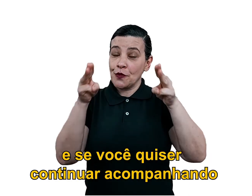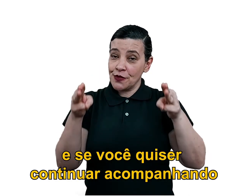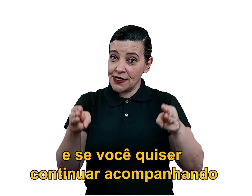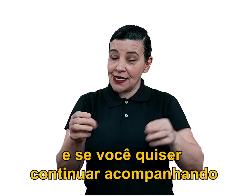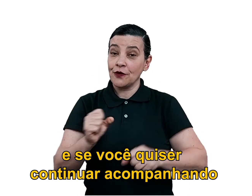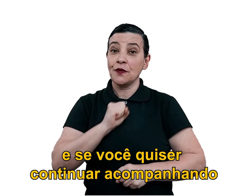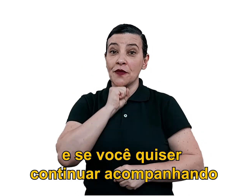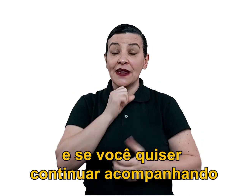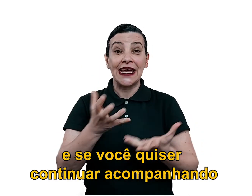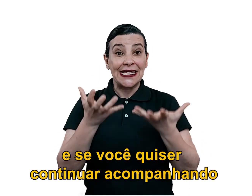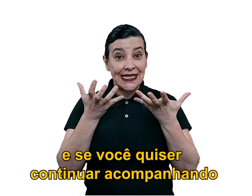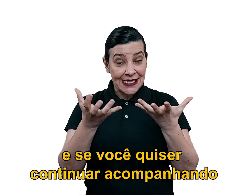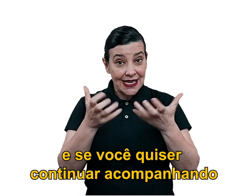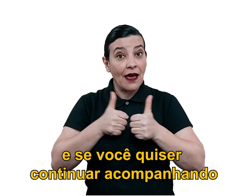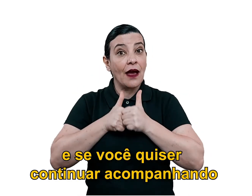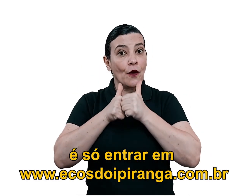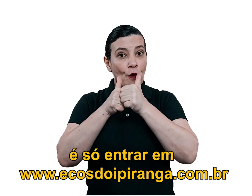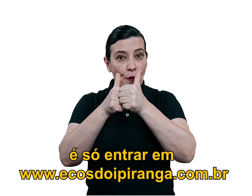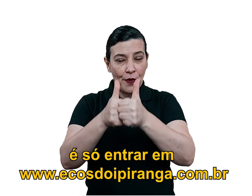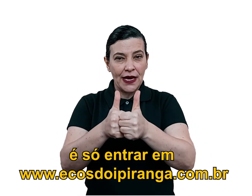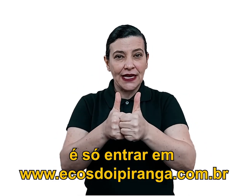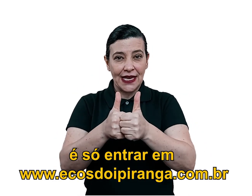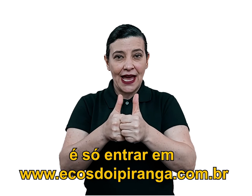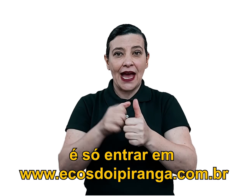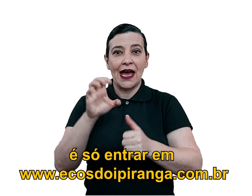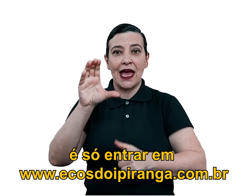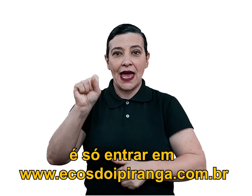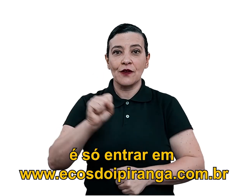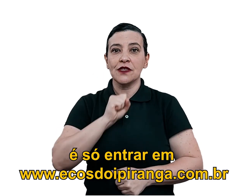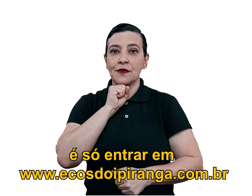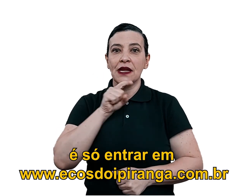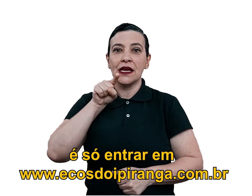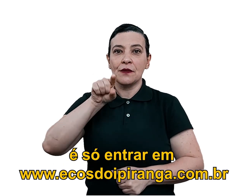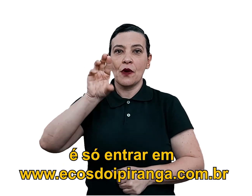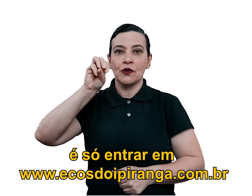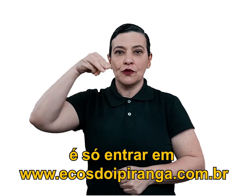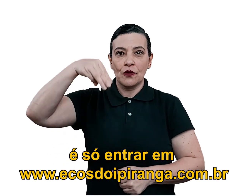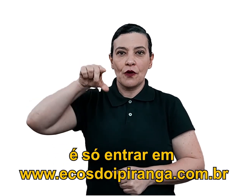e se você quiser continuar acompanhando, é só entrar em ecosdoipiranga.com.br.